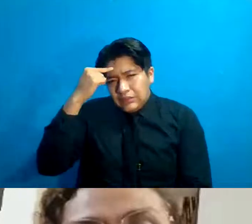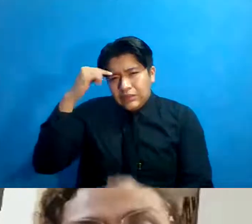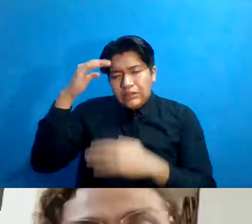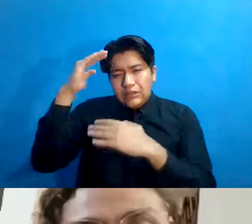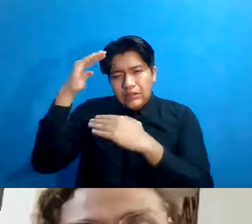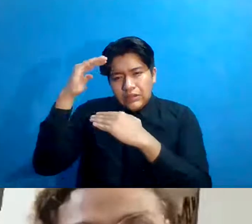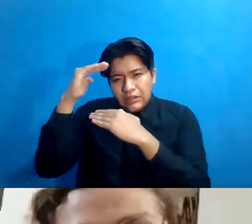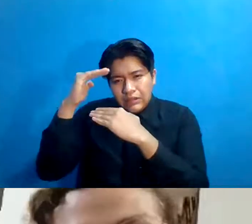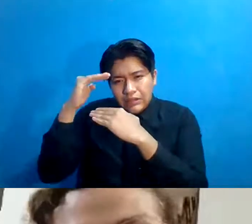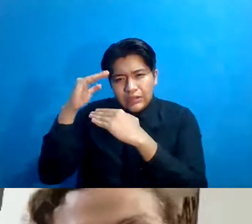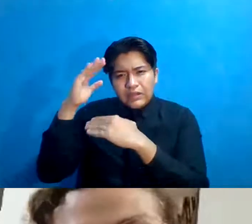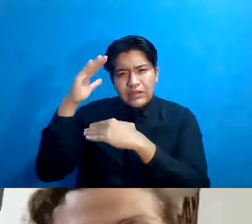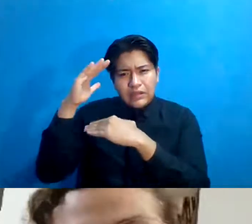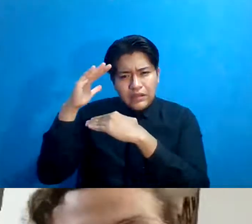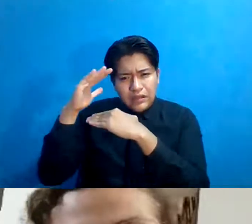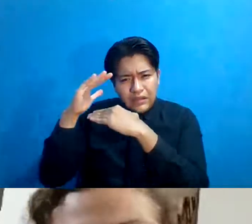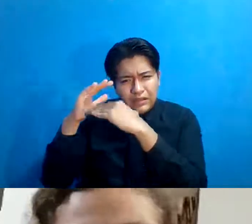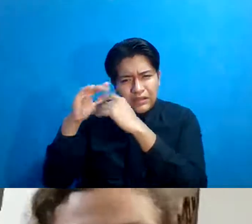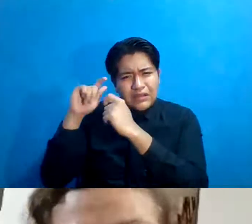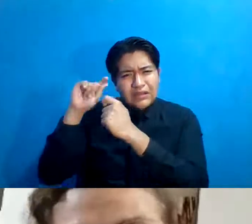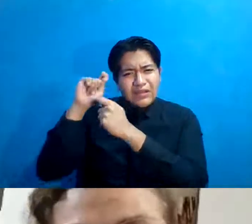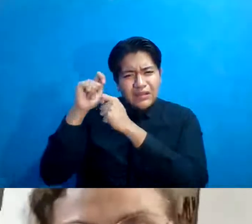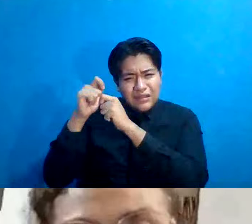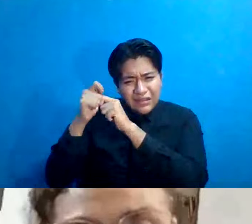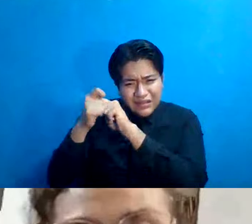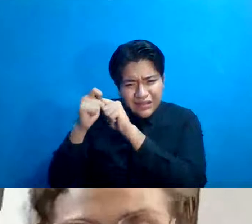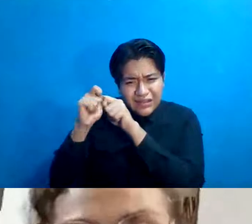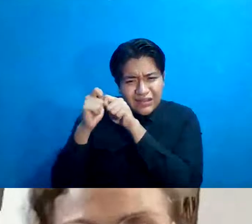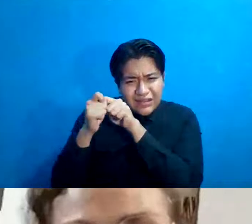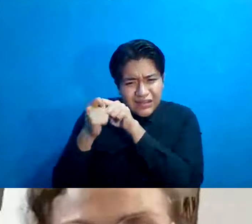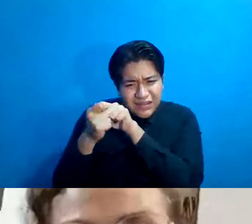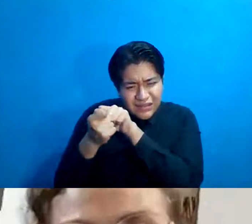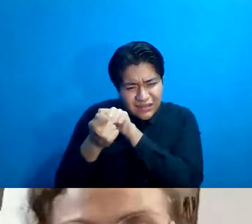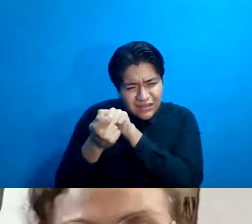nivel tanto de competencia lingüística,